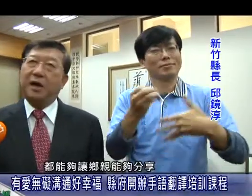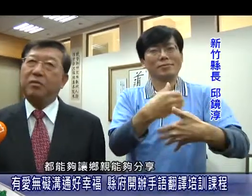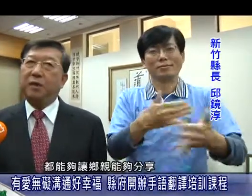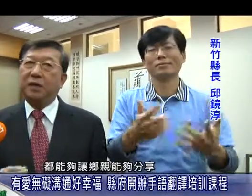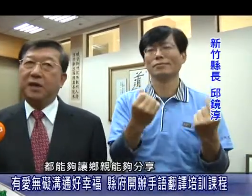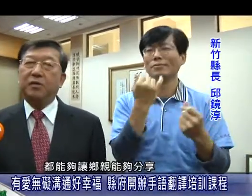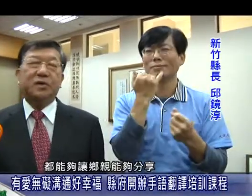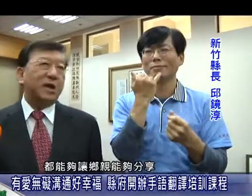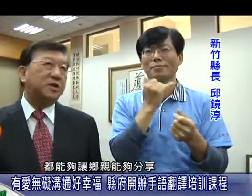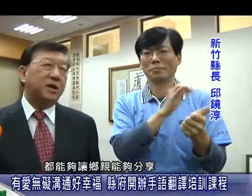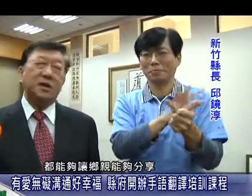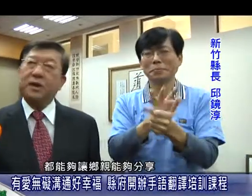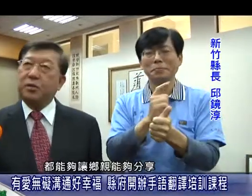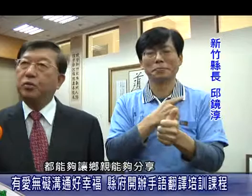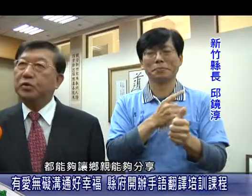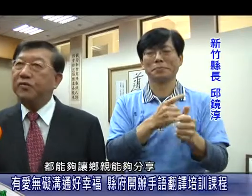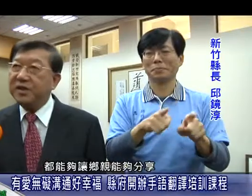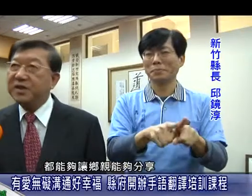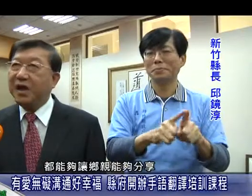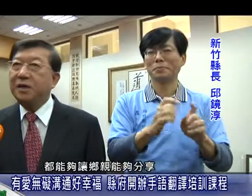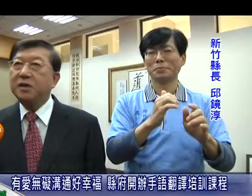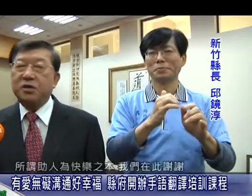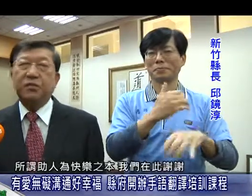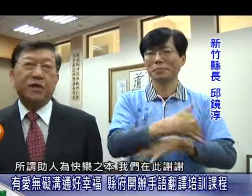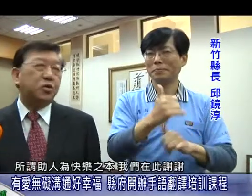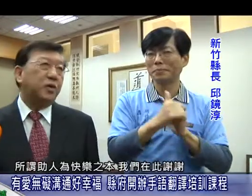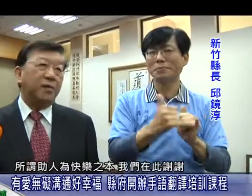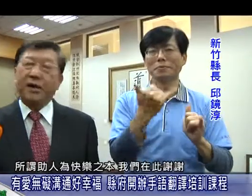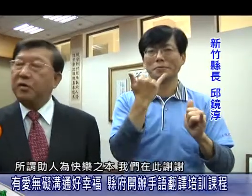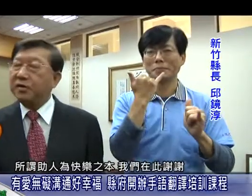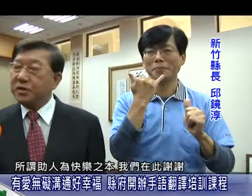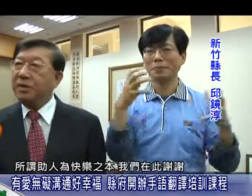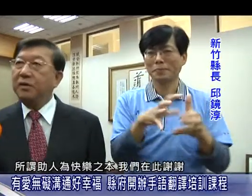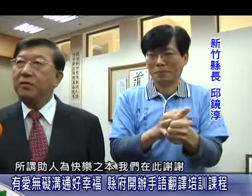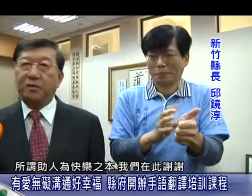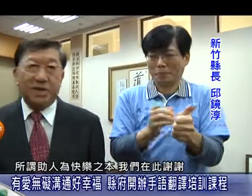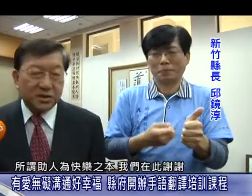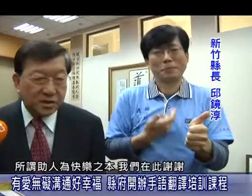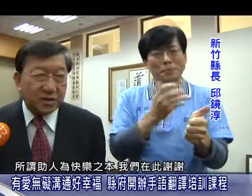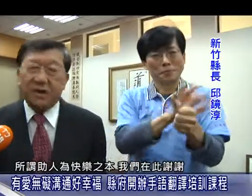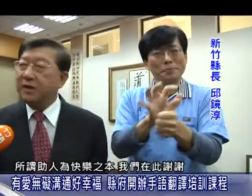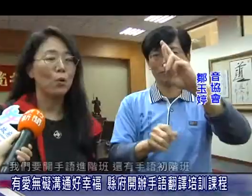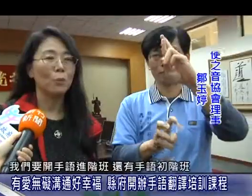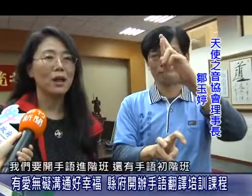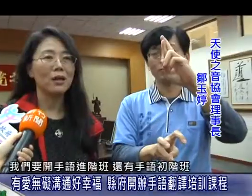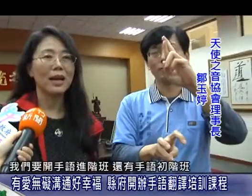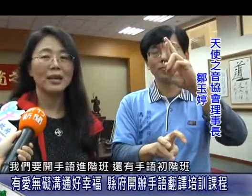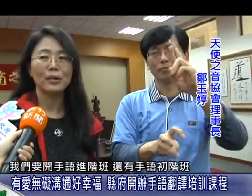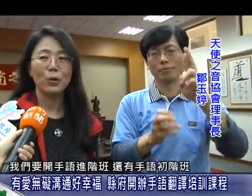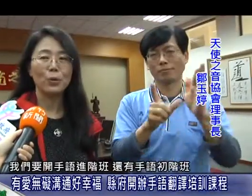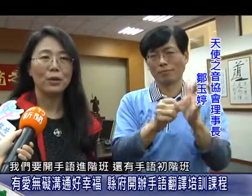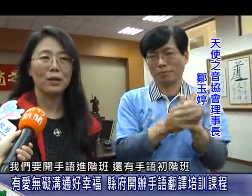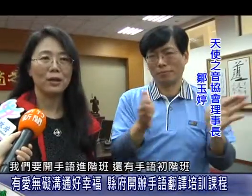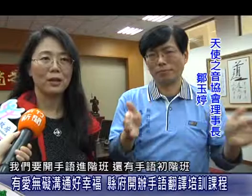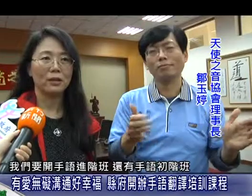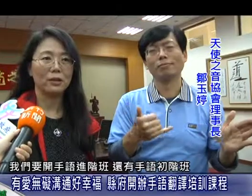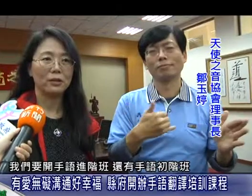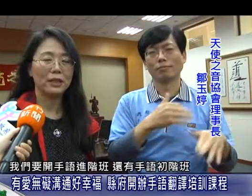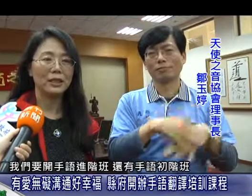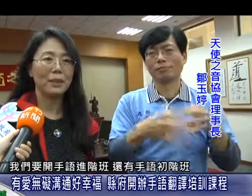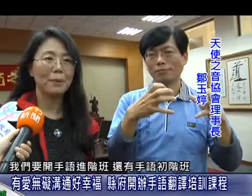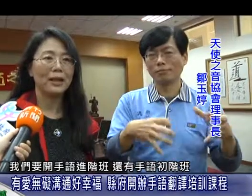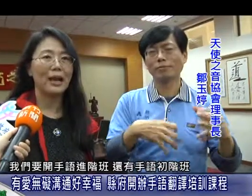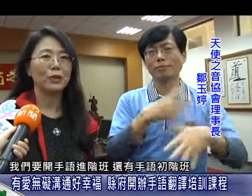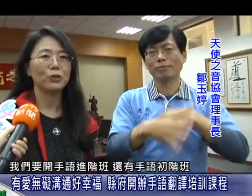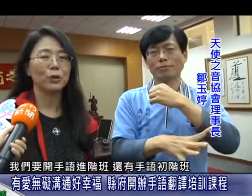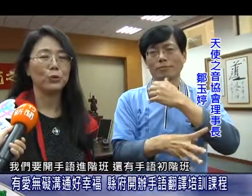能够让我们很多的乡亲共同的分享所谓的助人为快乐之本。我再次谢谢。 我们要开手语